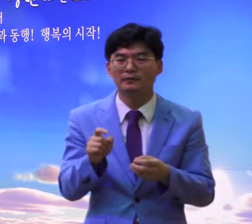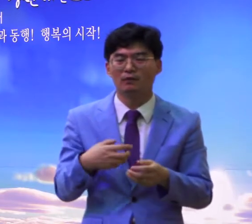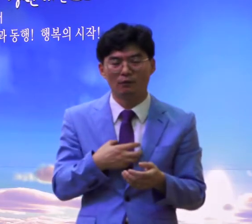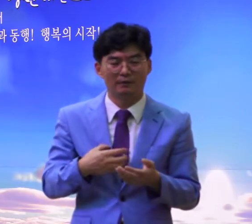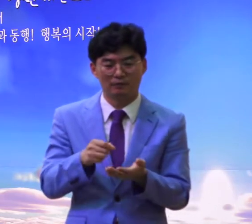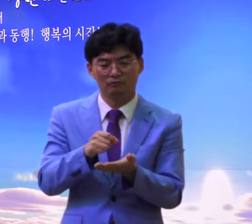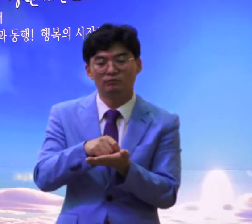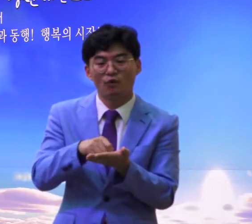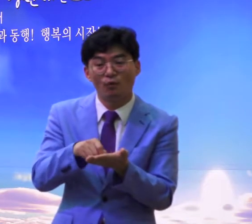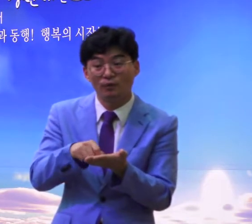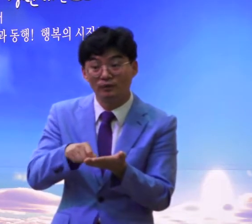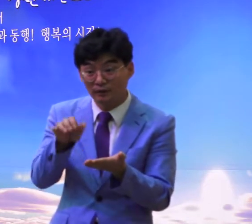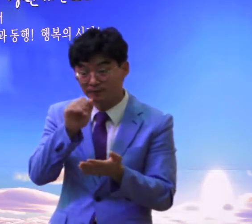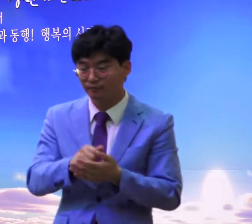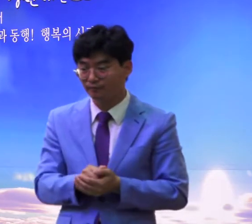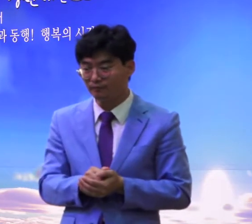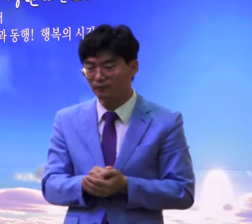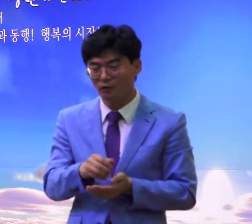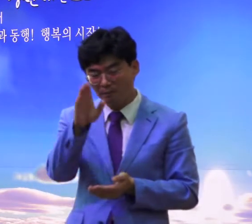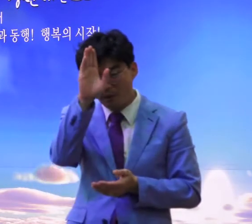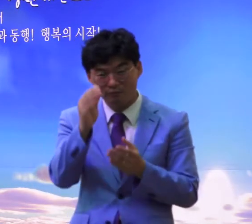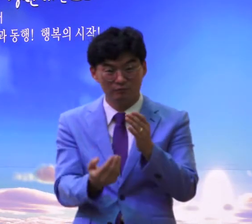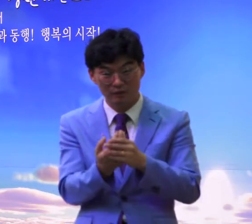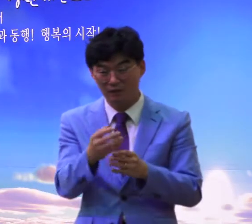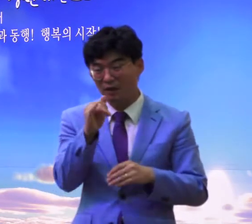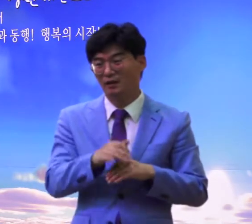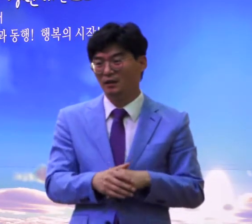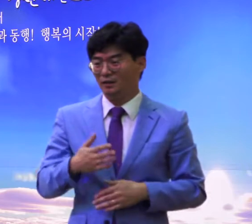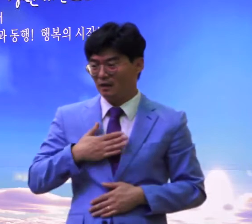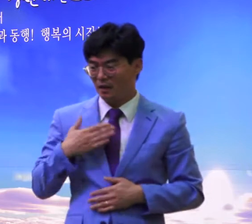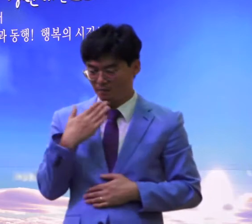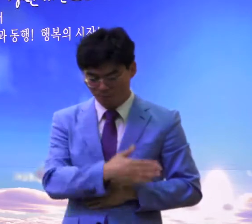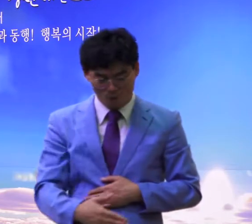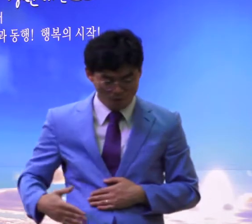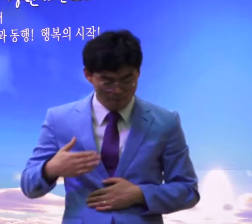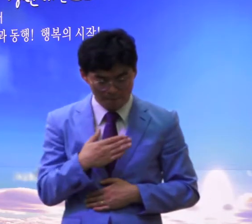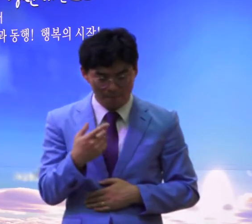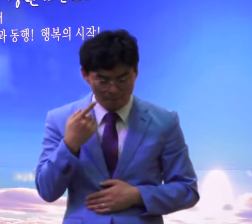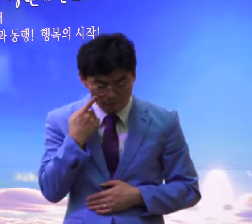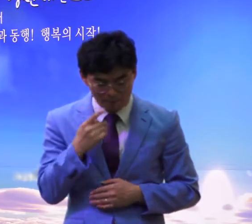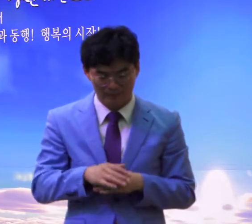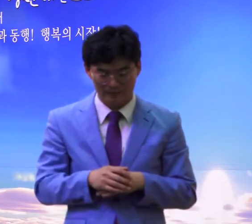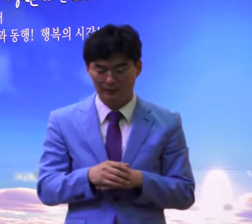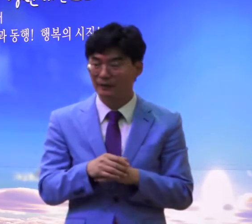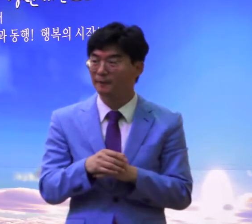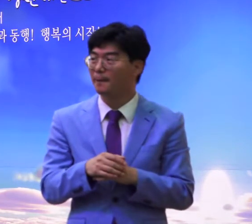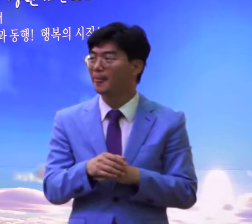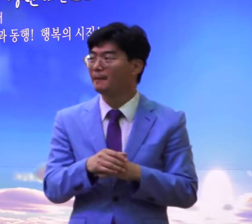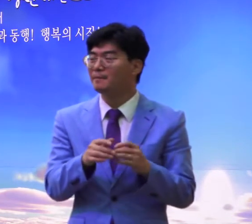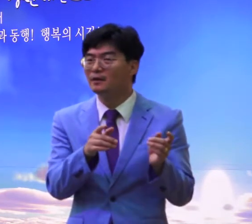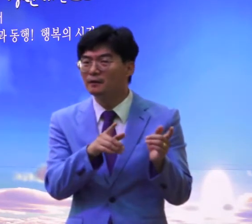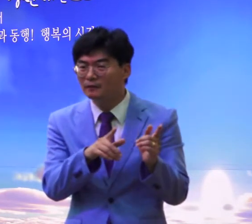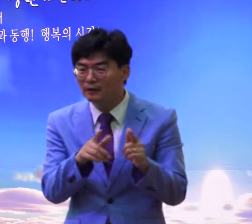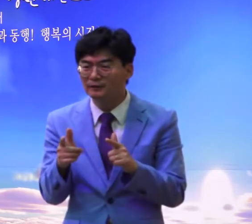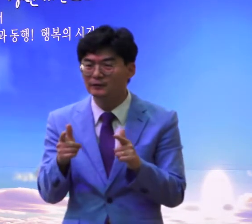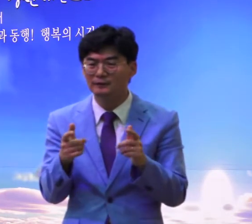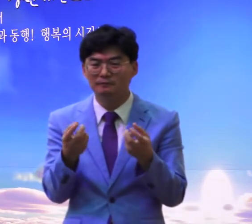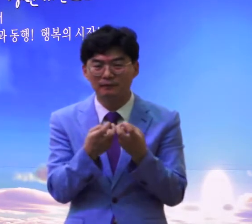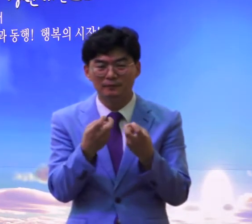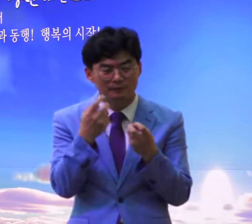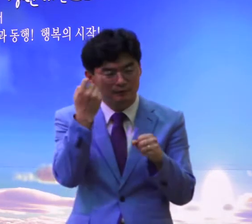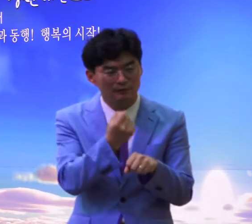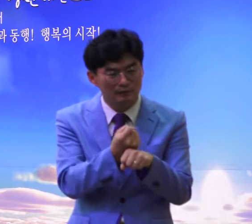온도계처럼 반응하는 내 몸의 상태를 보면서 여러 가지 생각이 오고 또 갑니다. 그러나 주님께 나의 마음을